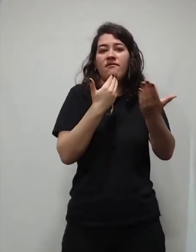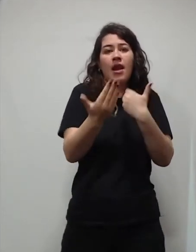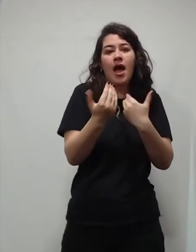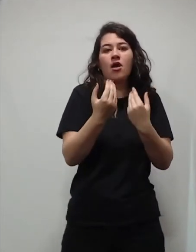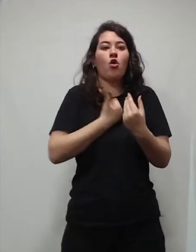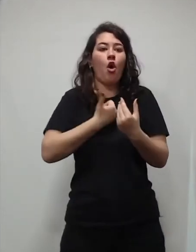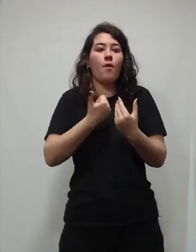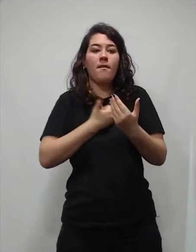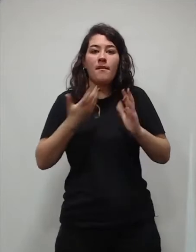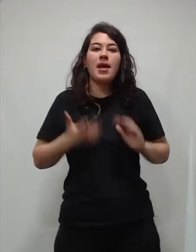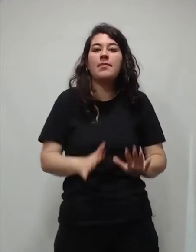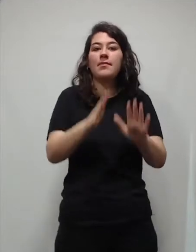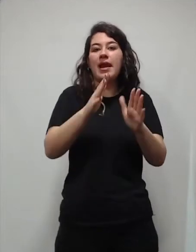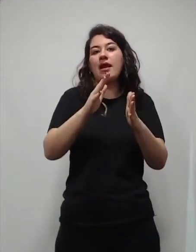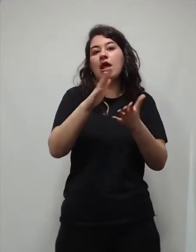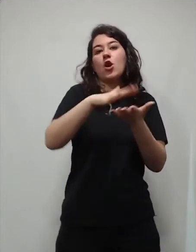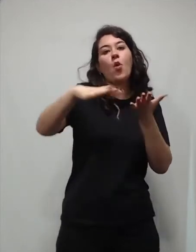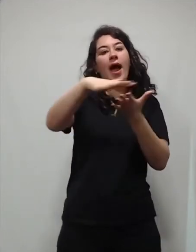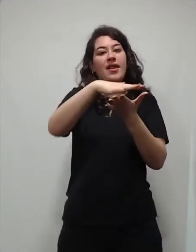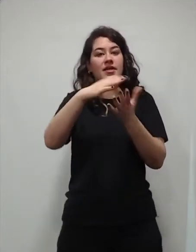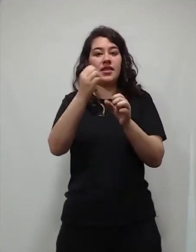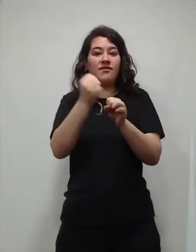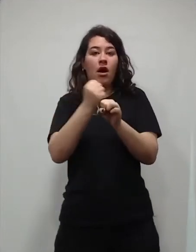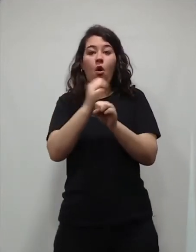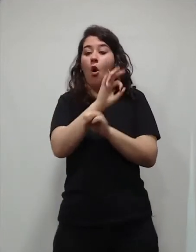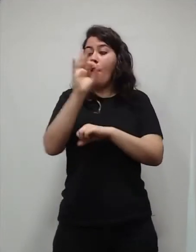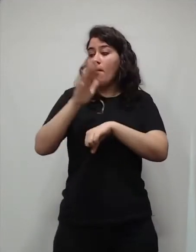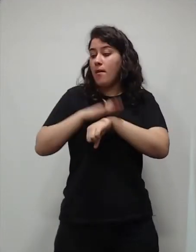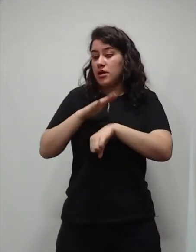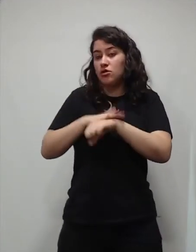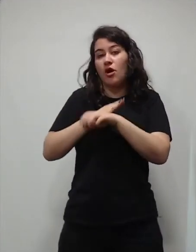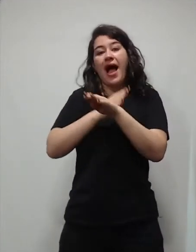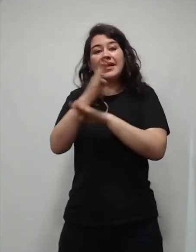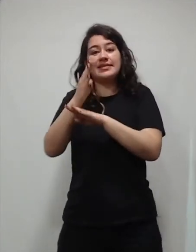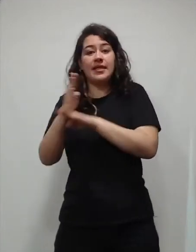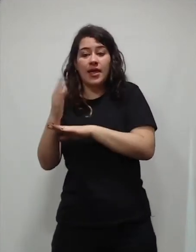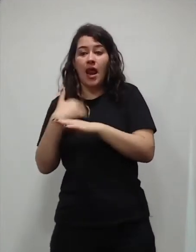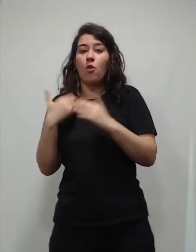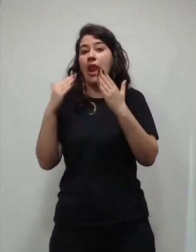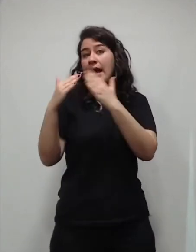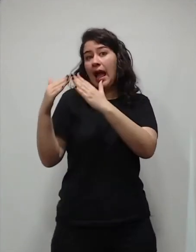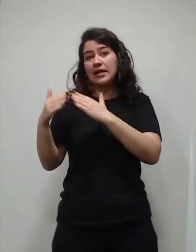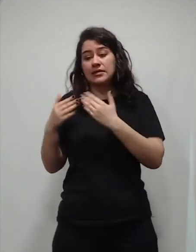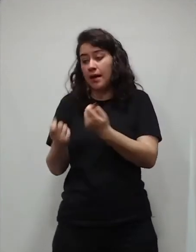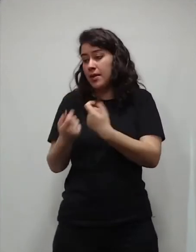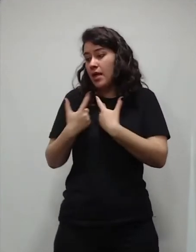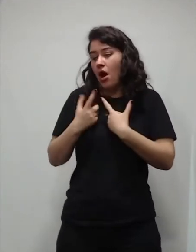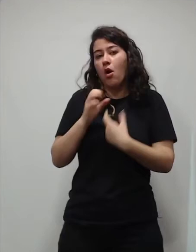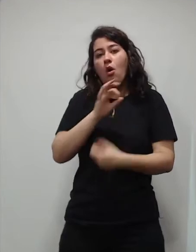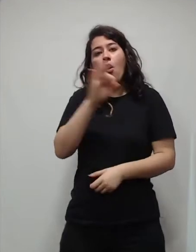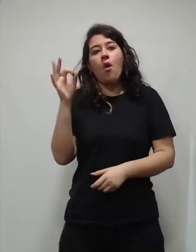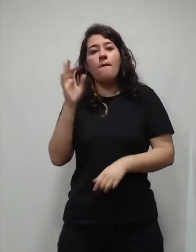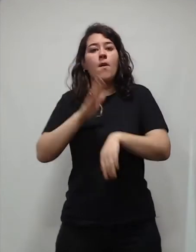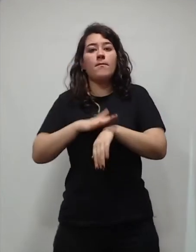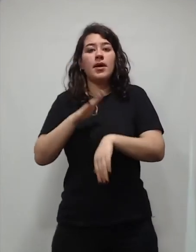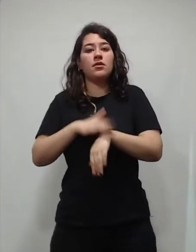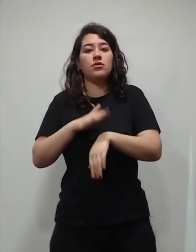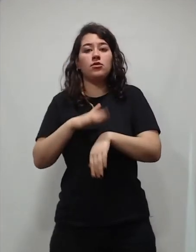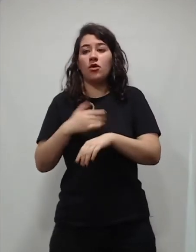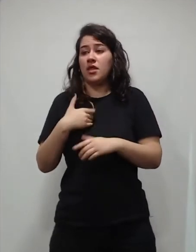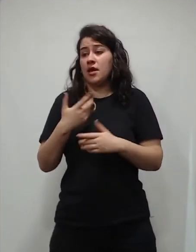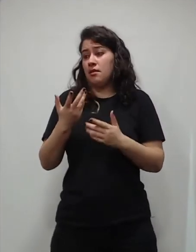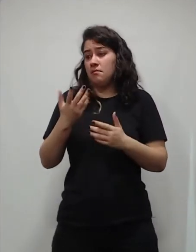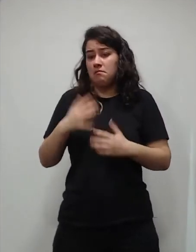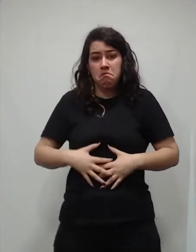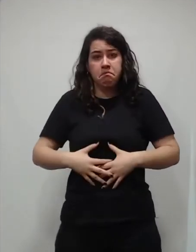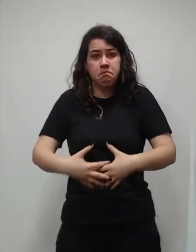de trabajo, a la hora de acceder a una vivienda, a la hora de ejercer mi